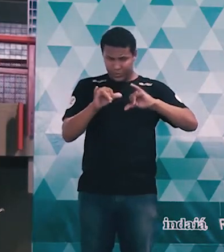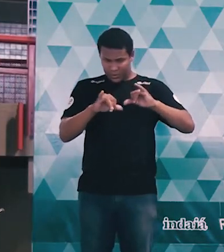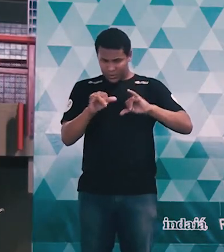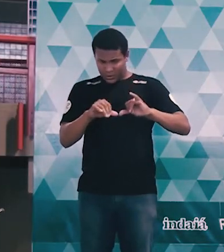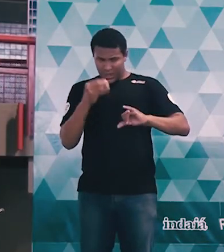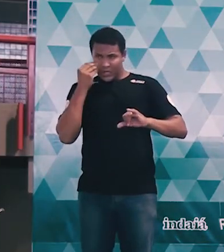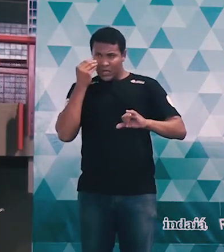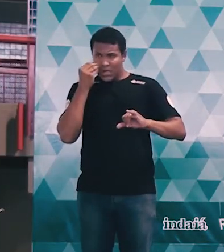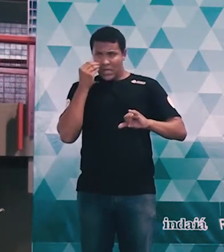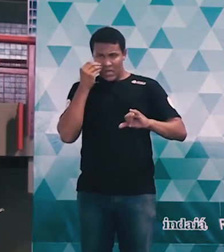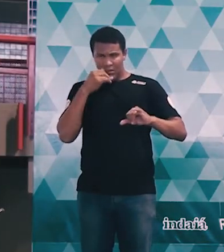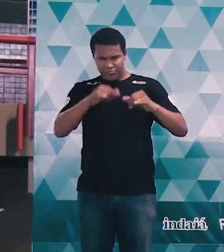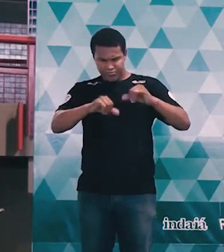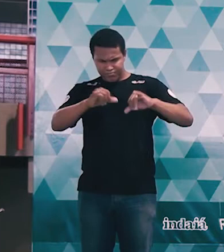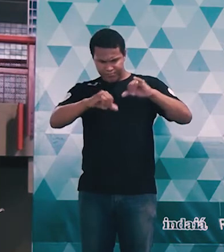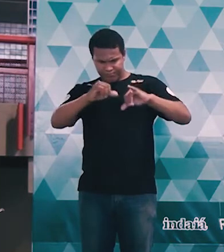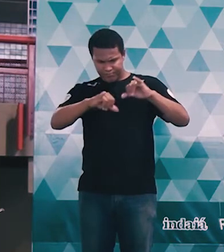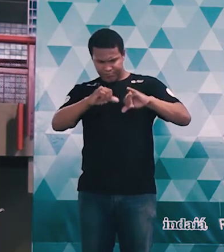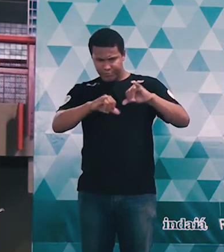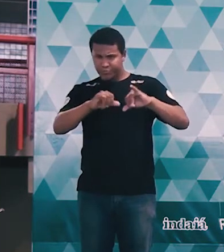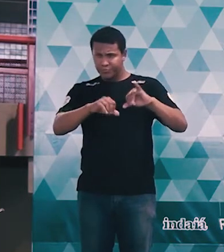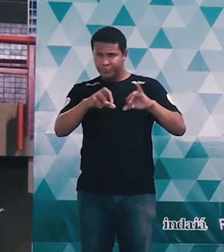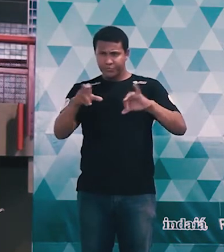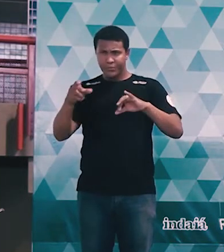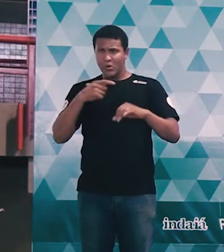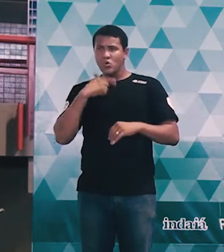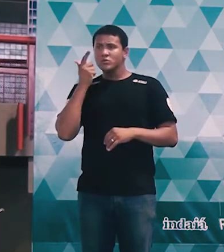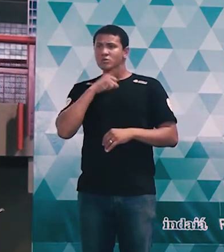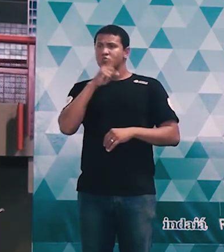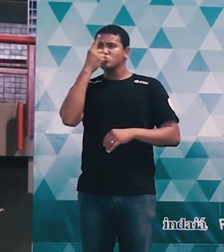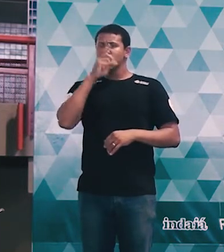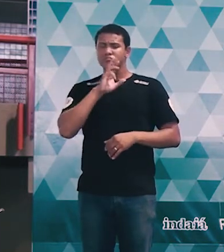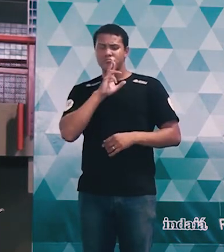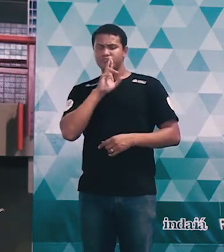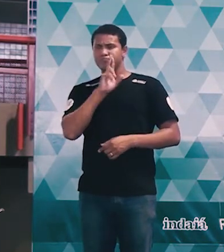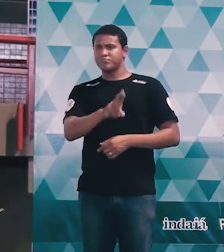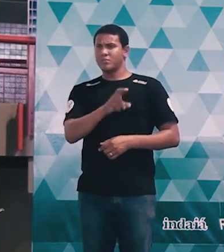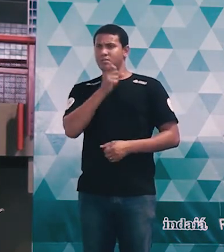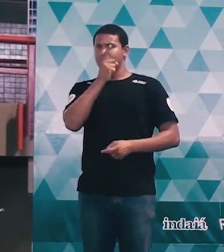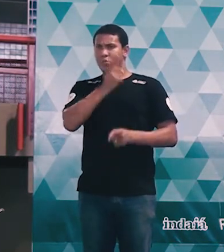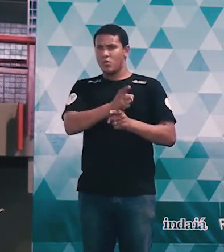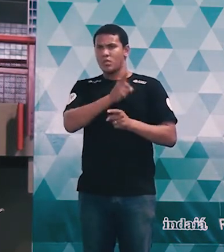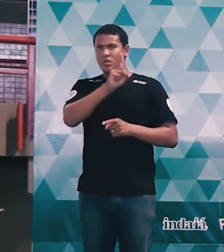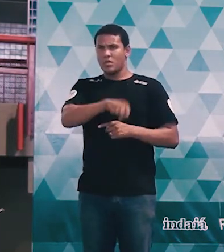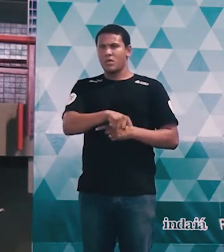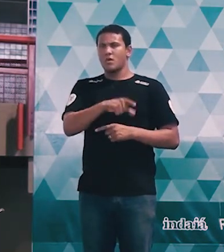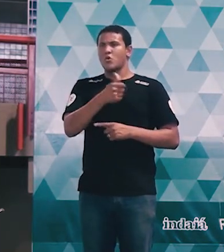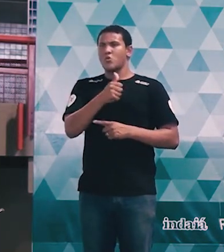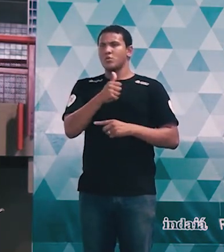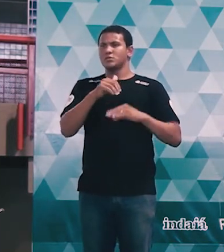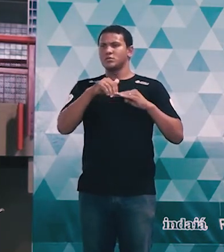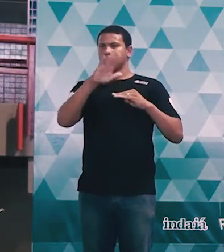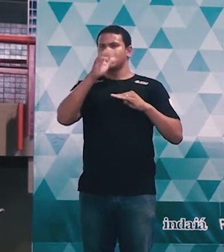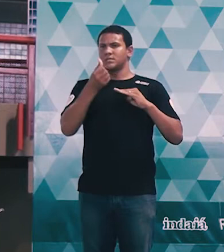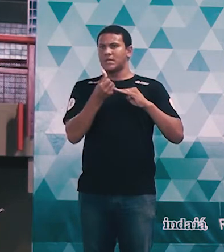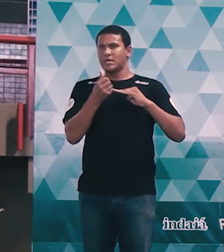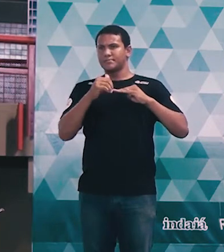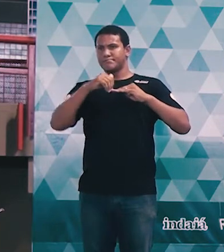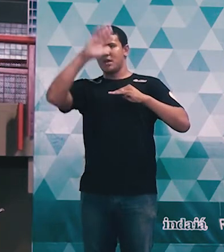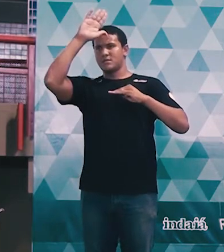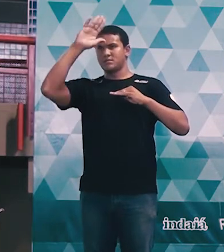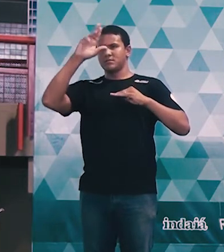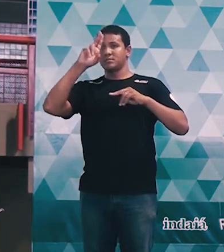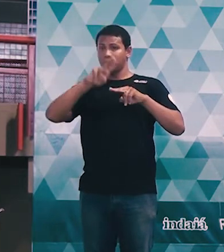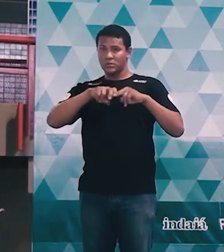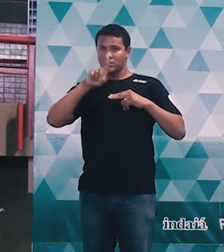só existe um resultado que está acima da média. E o que é que a questão pediu? A questão pediu para você descobrir qual